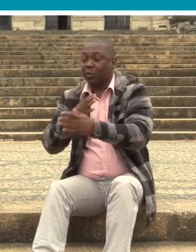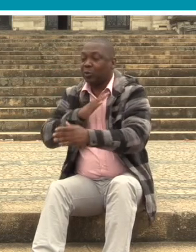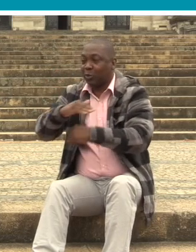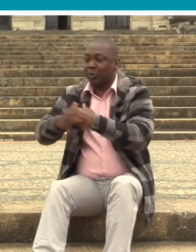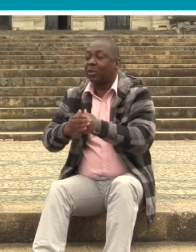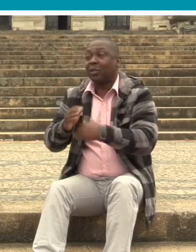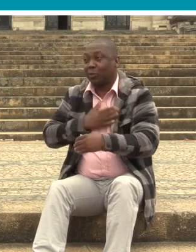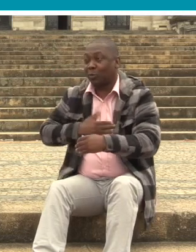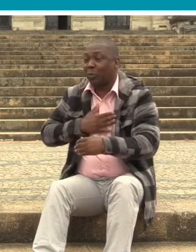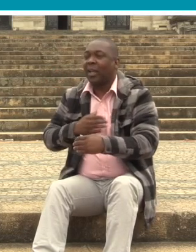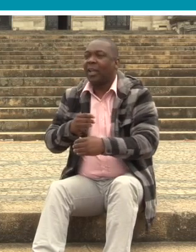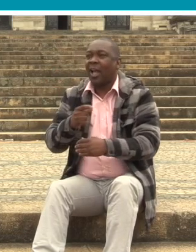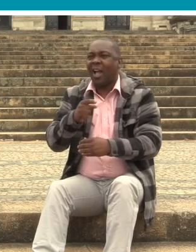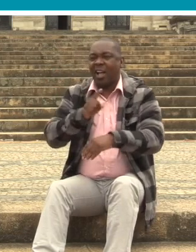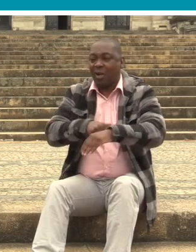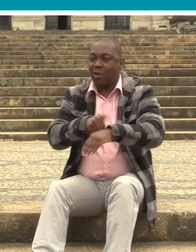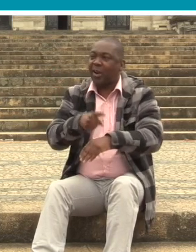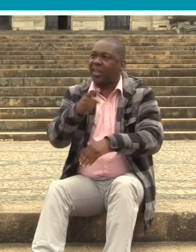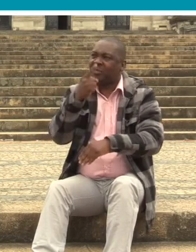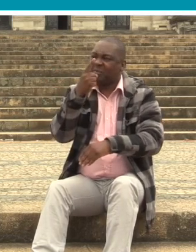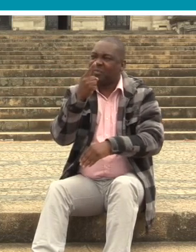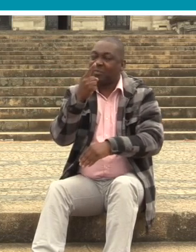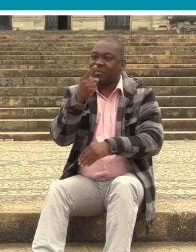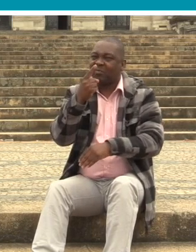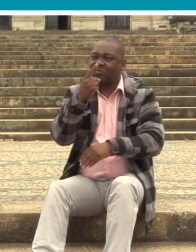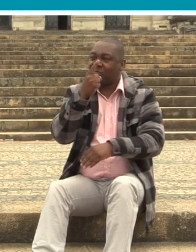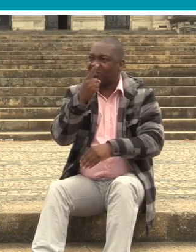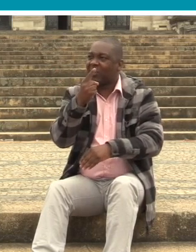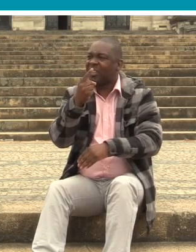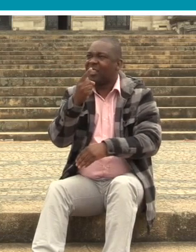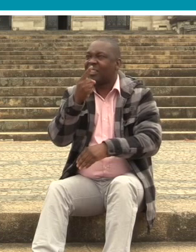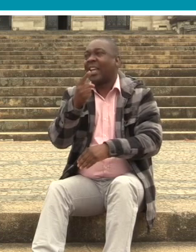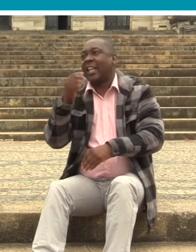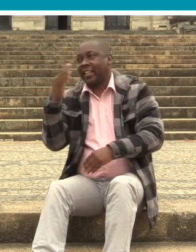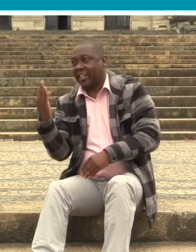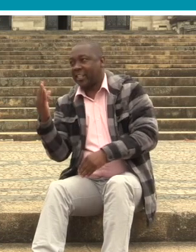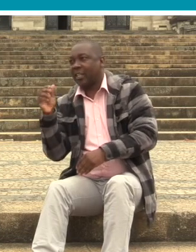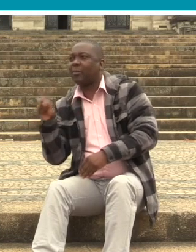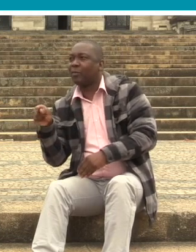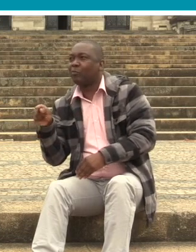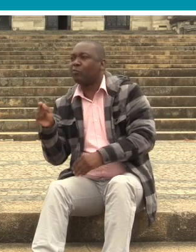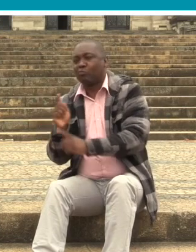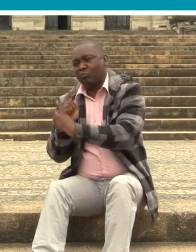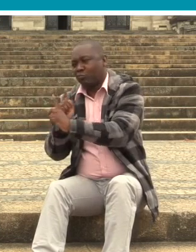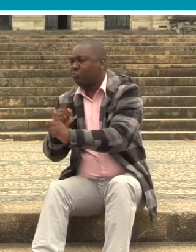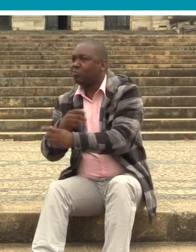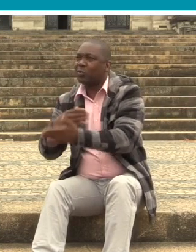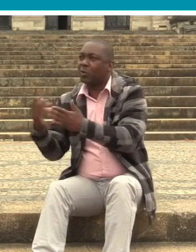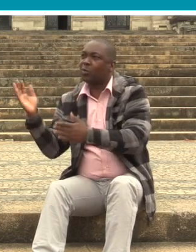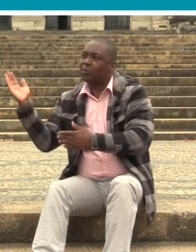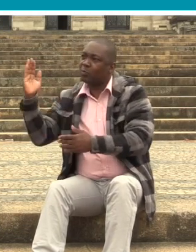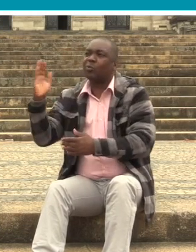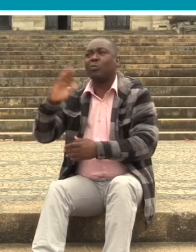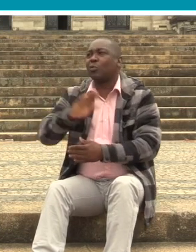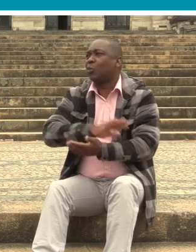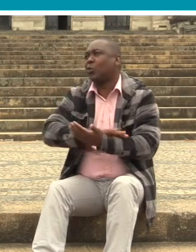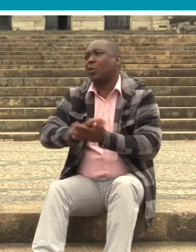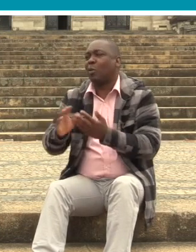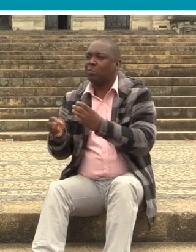participar às 13 horas.